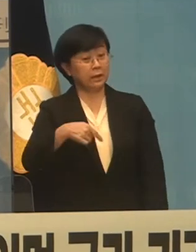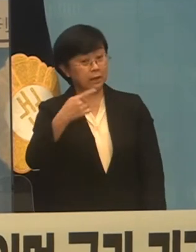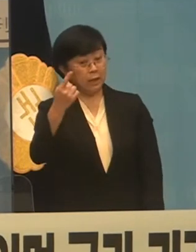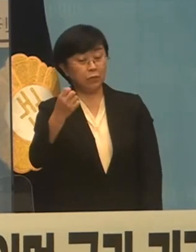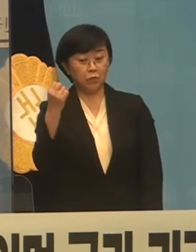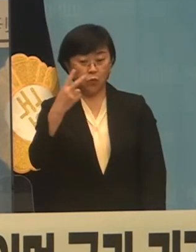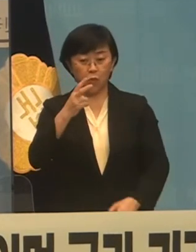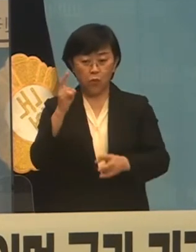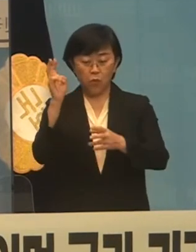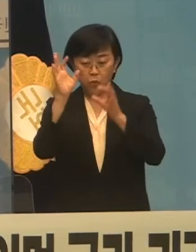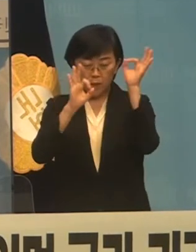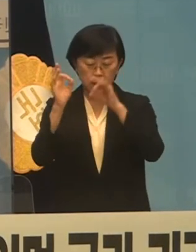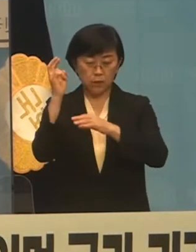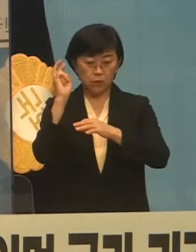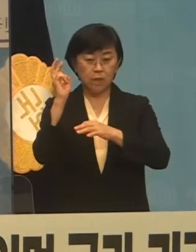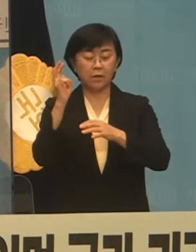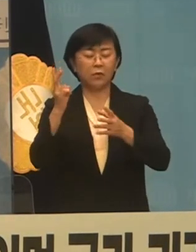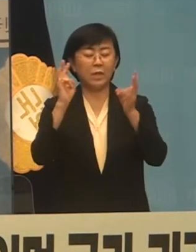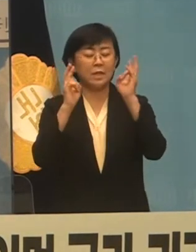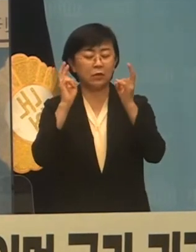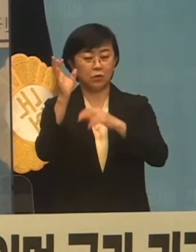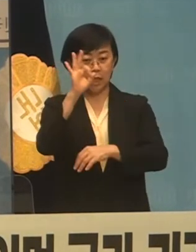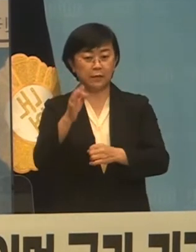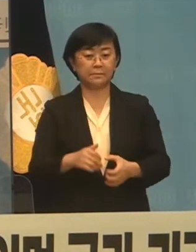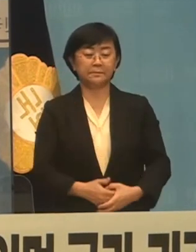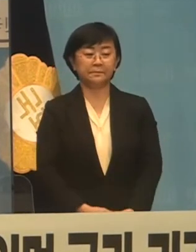찾아 떠납니다. 그들에게